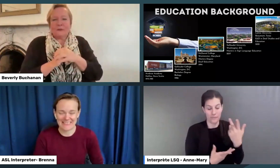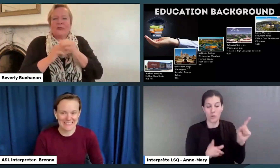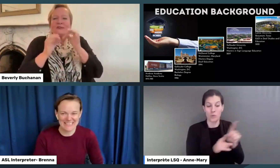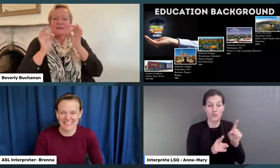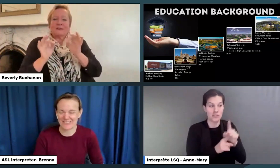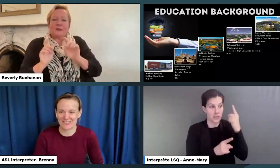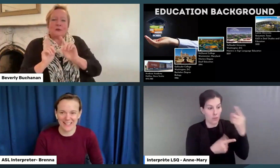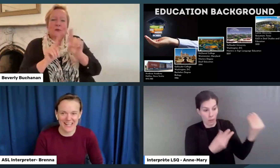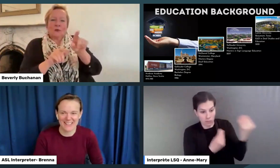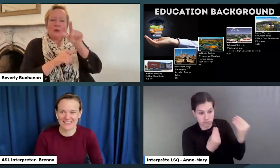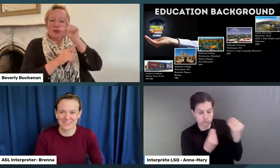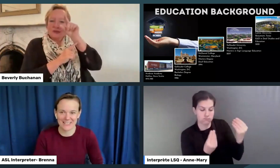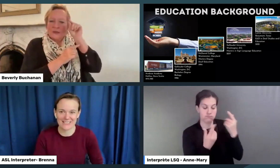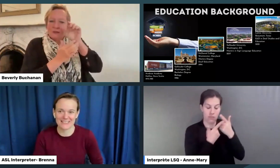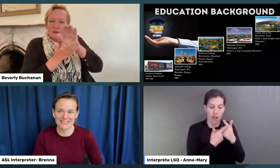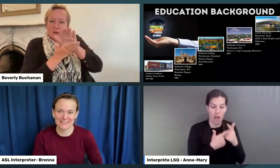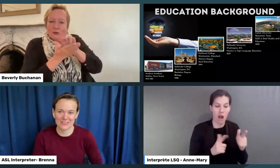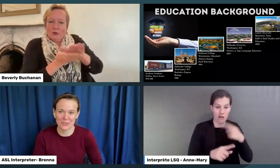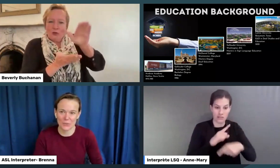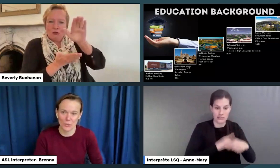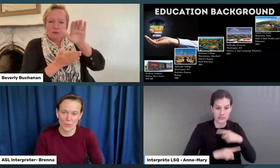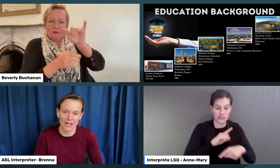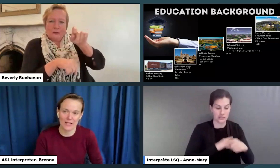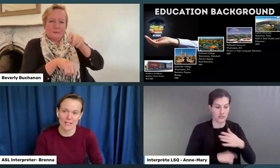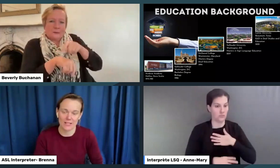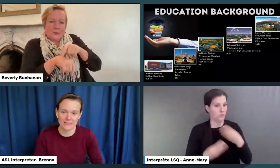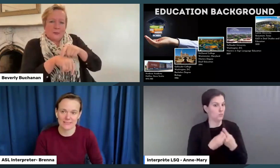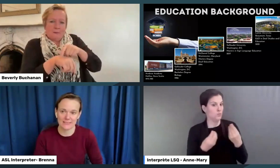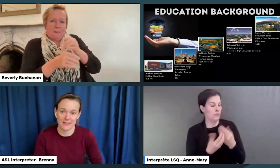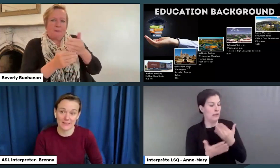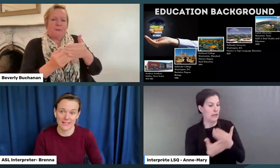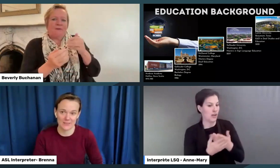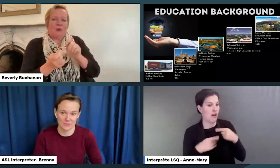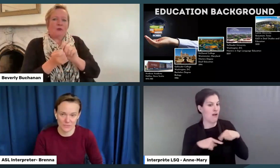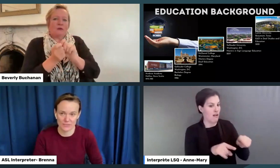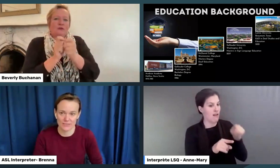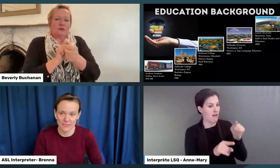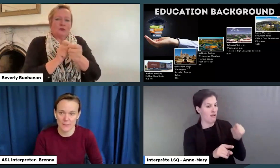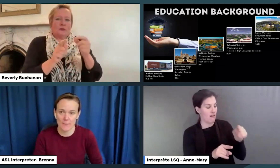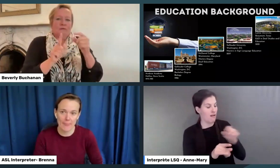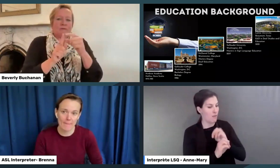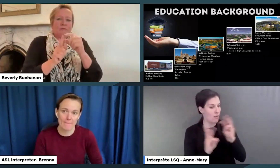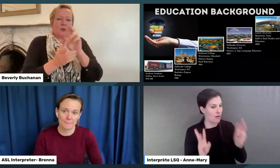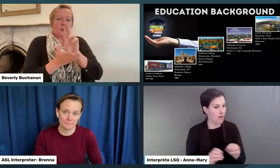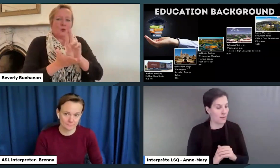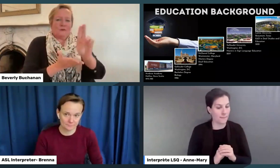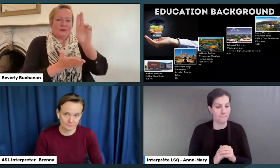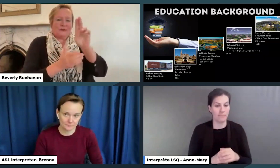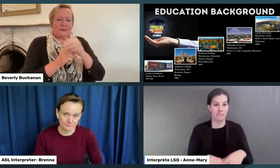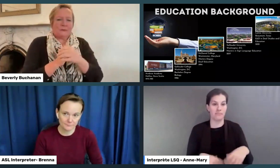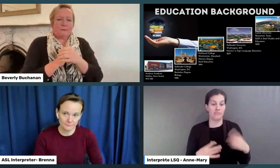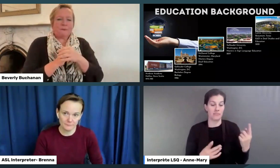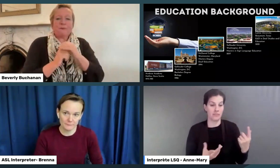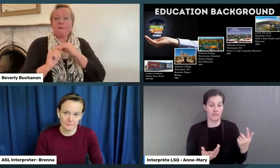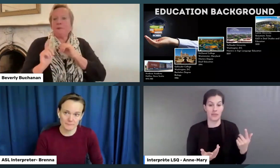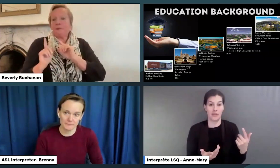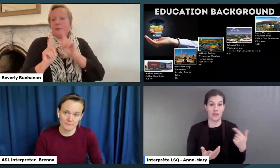vraiment envie d'une éducation supérieure. Alors, j'ai assisté à Gallaudet College.